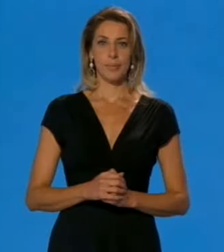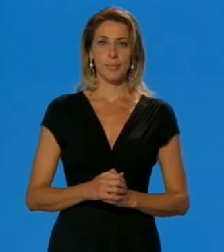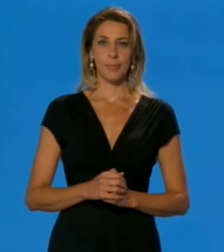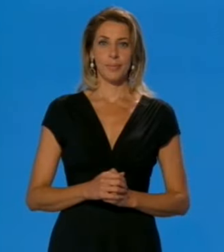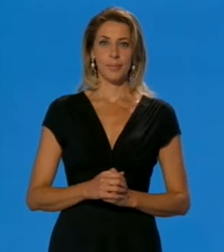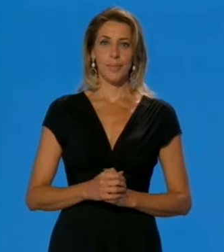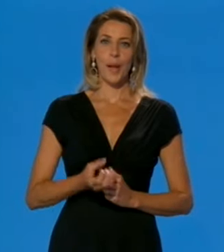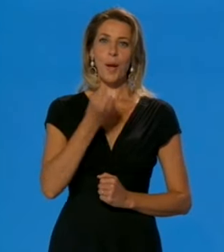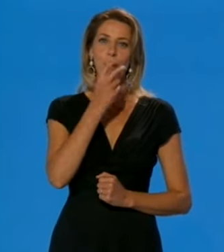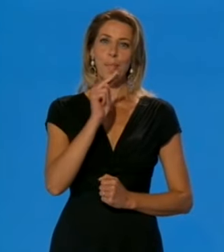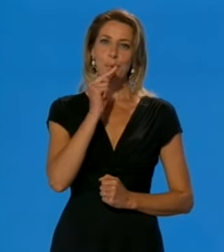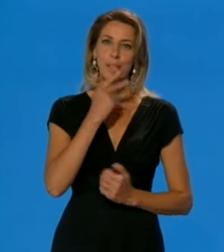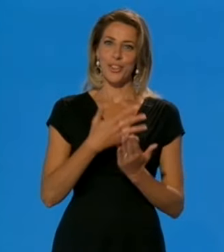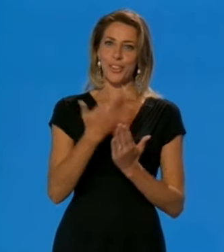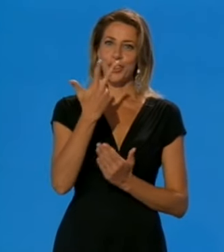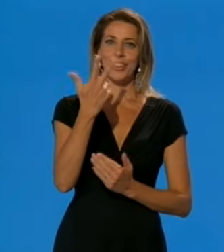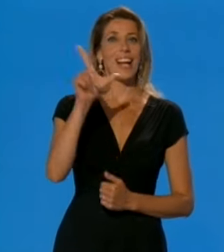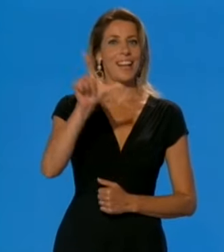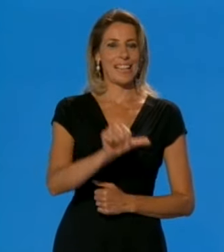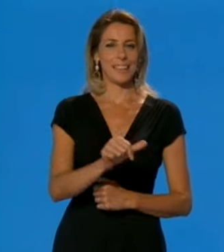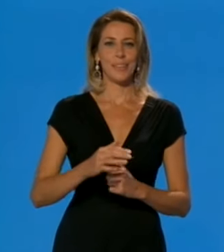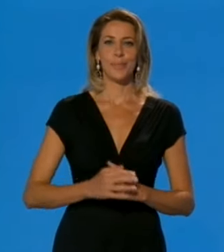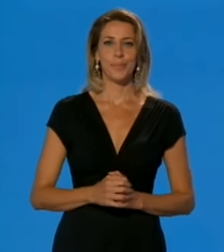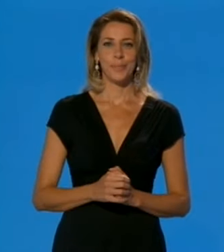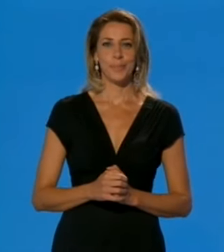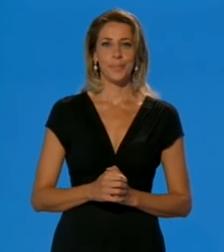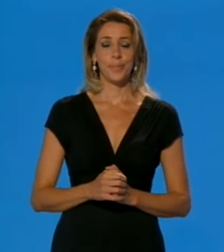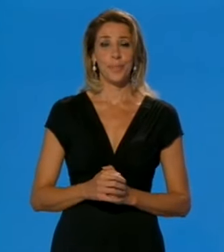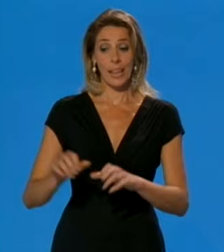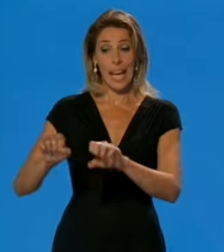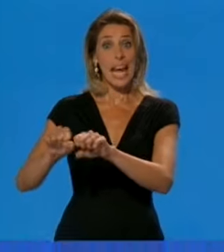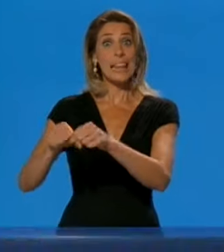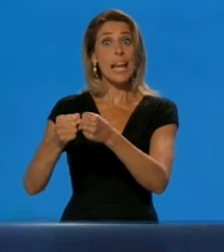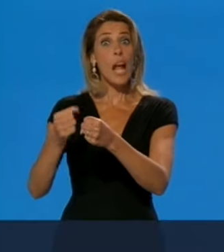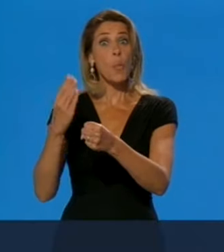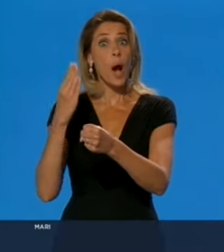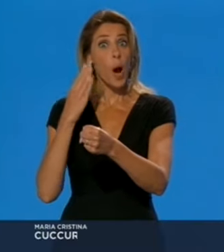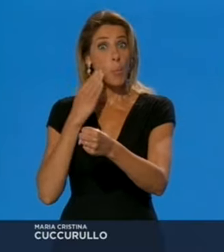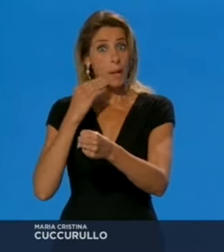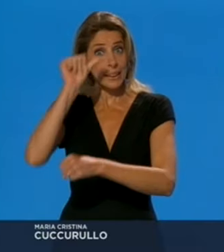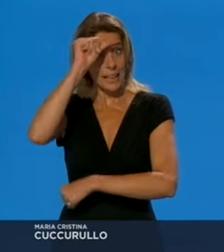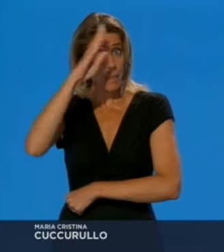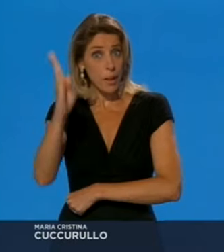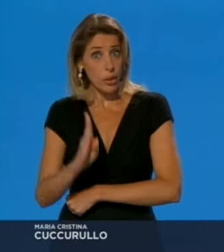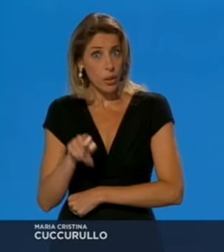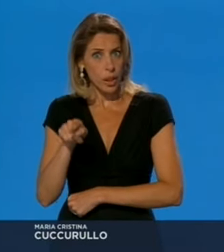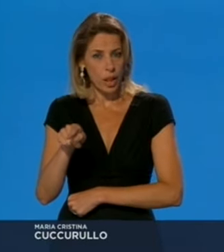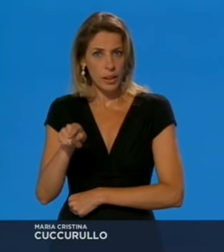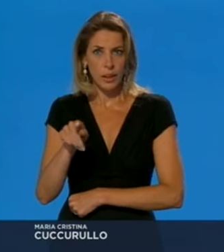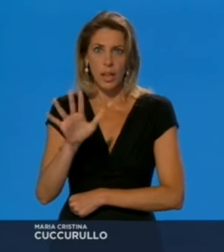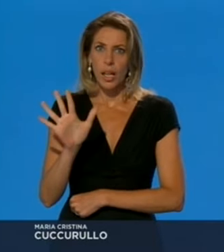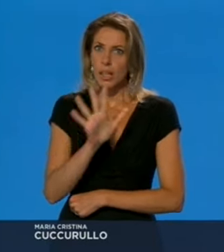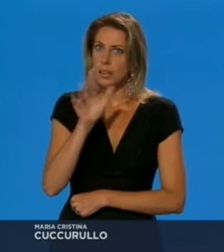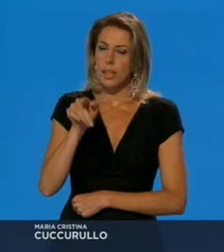buon pomeriggio dal tg3 liszt la tregua umanitaria in medio oriente resta